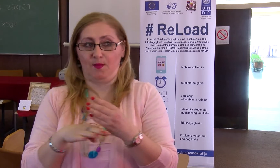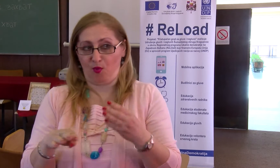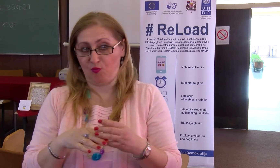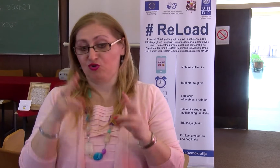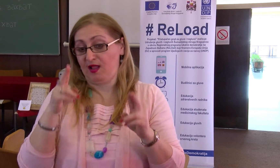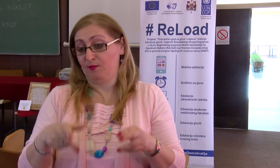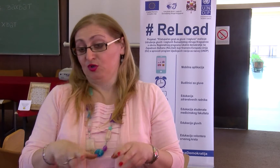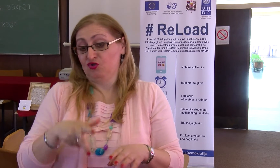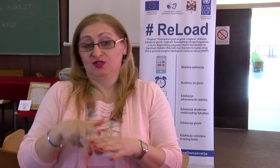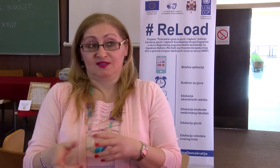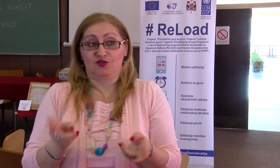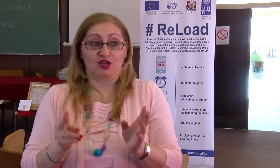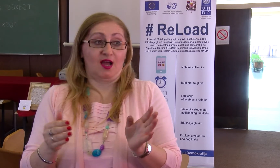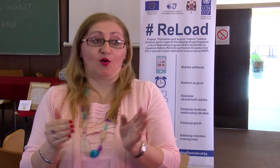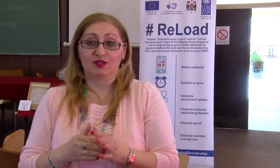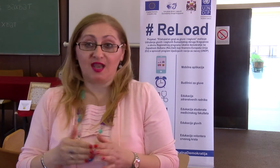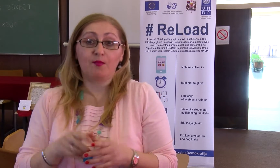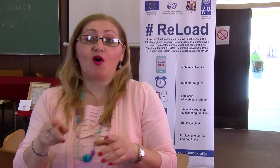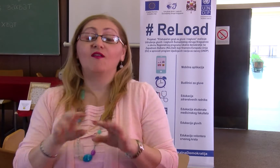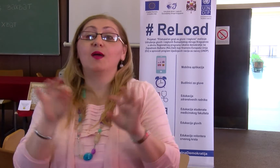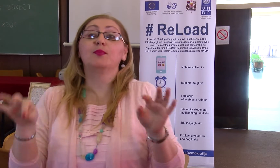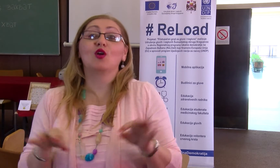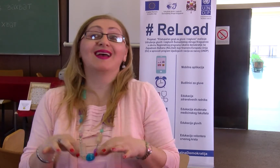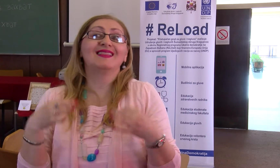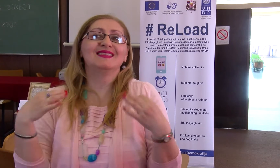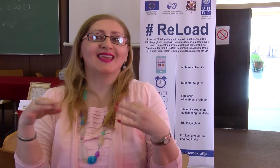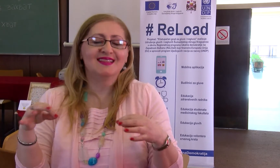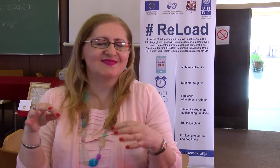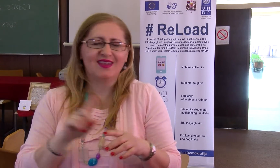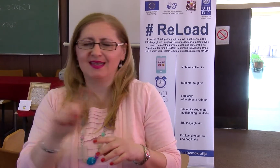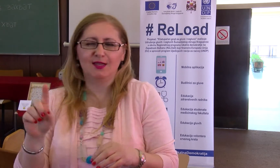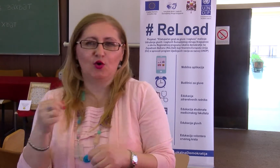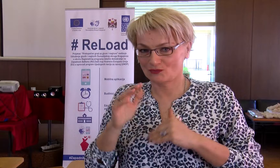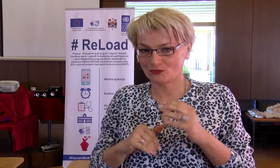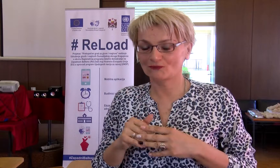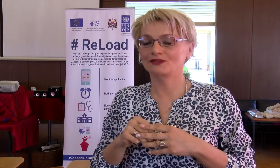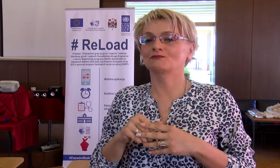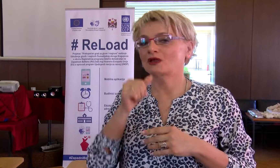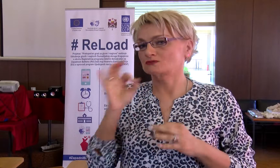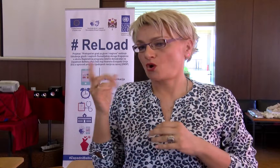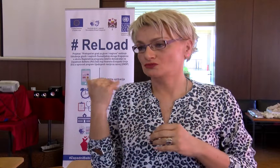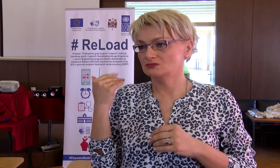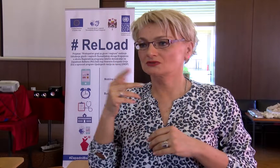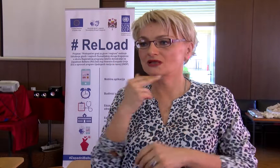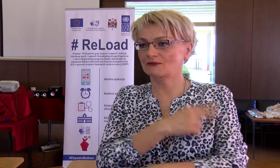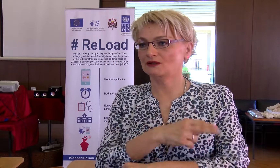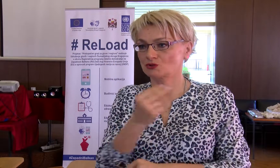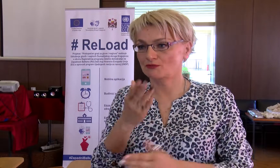prosto poziv policijskoj upravi, hitnoj medicinskoj službi preko te mobilne aplikacije. Ja sam jako srećna i zadovoljna, dobro